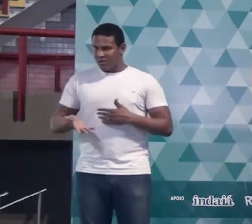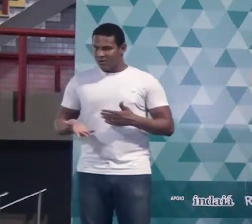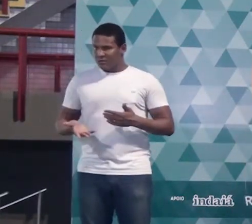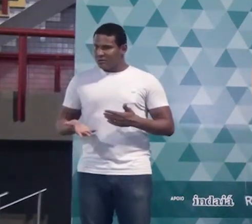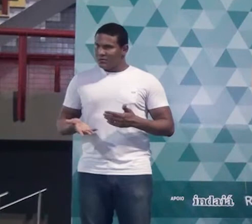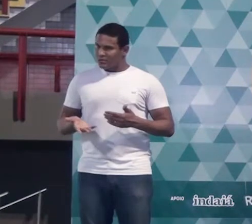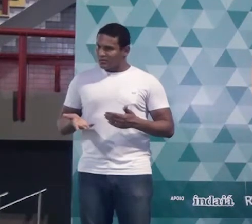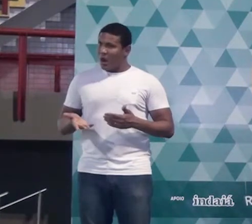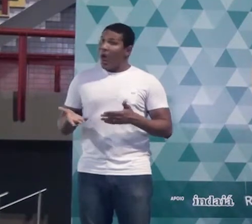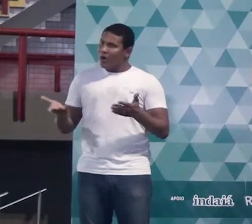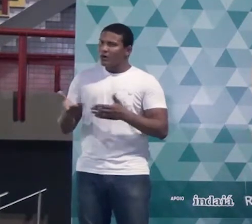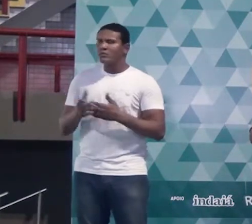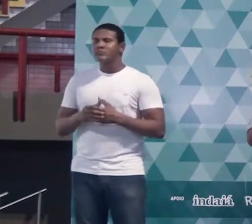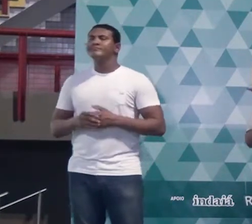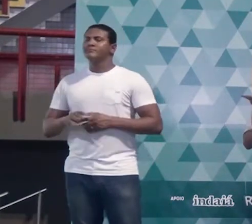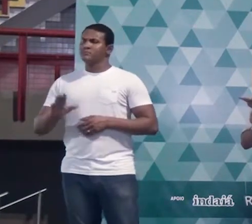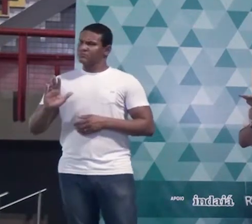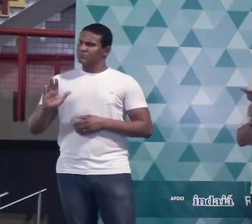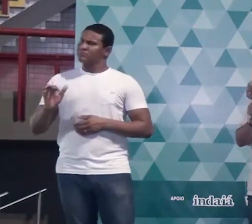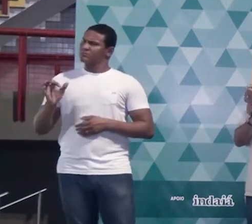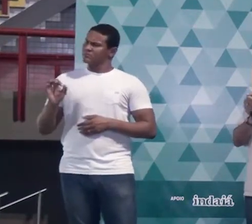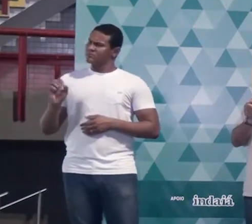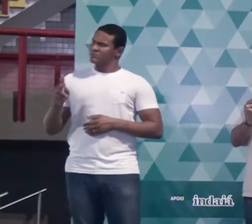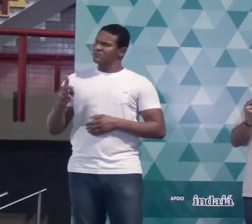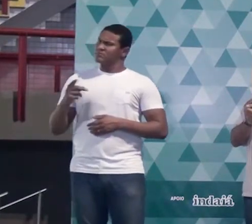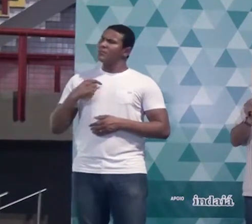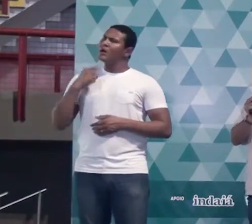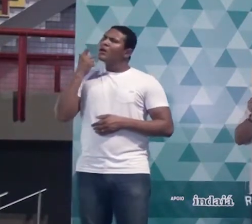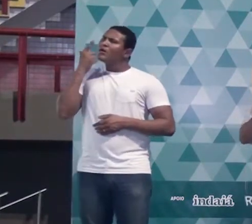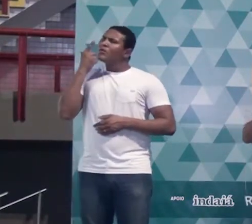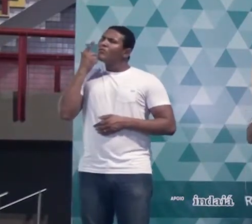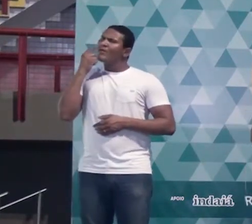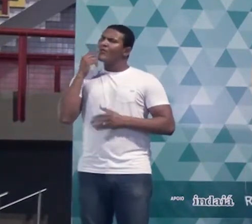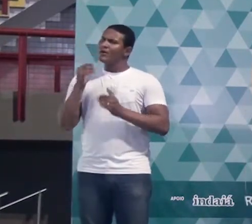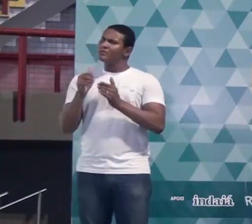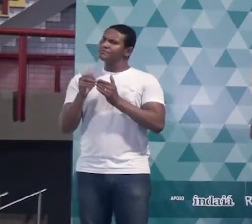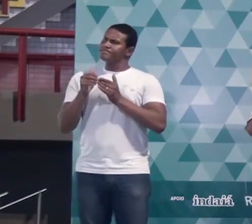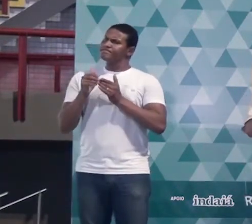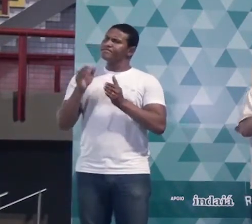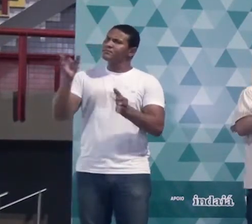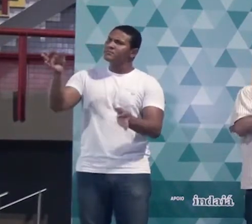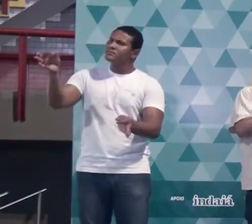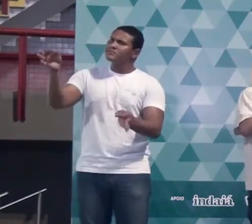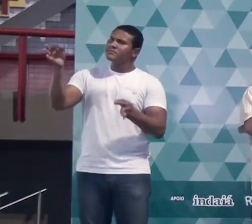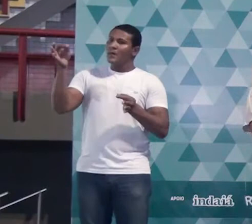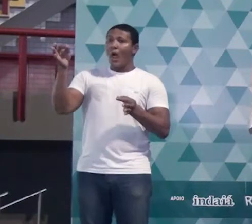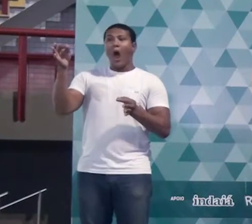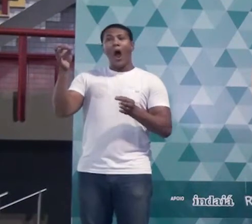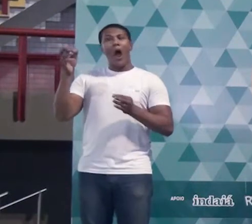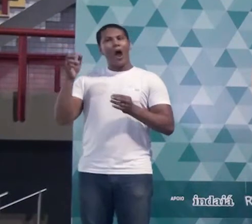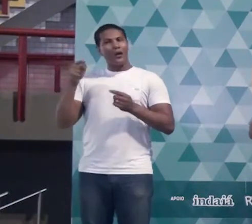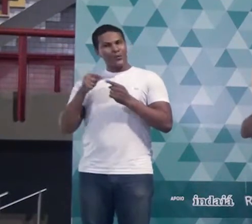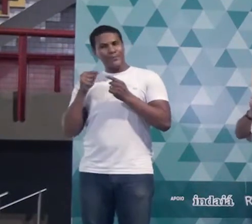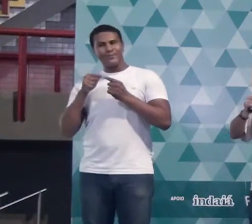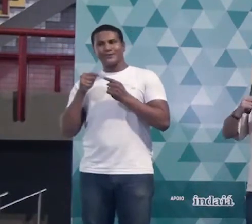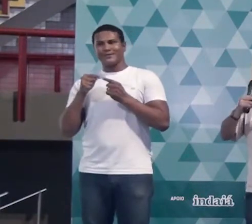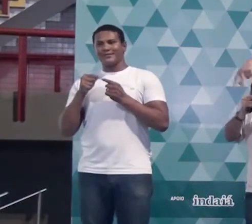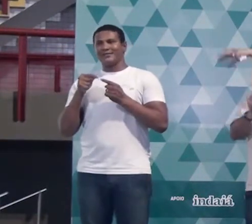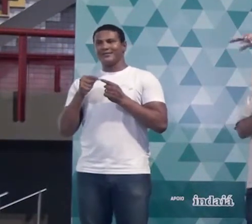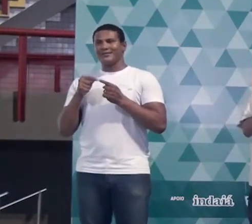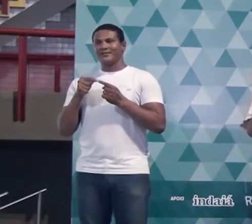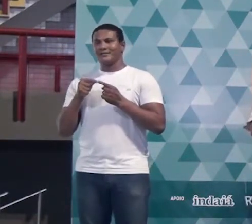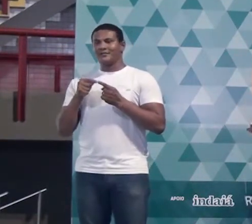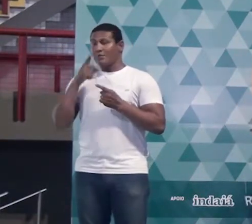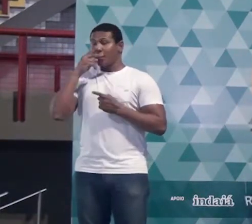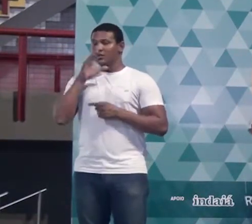custa nada dizer, deixe-me ver, por favor. Porque é outra situação. E a linguagem, né, é um